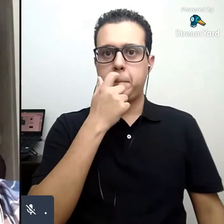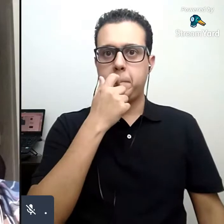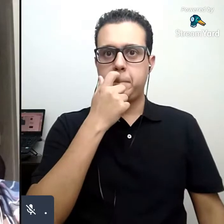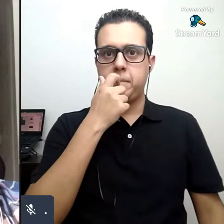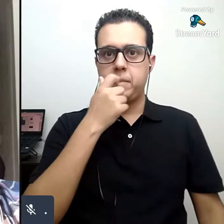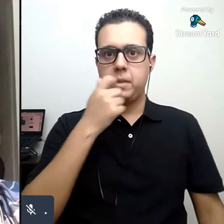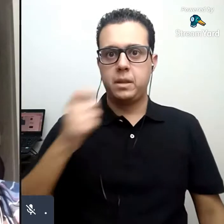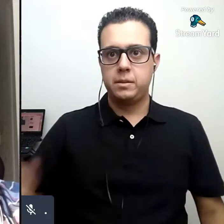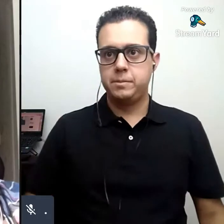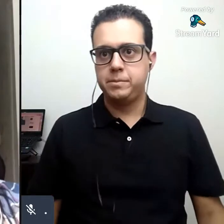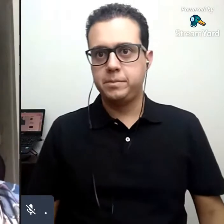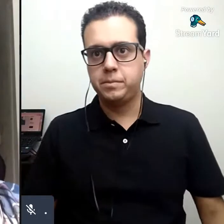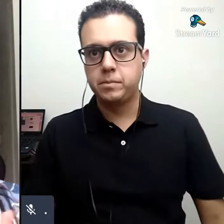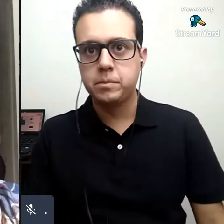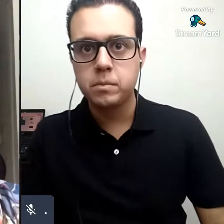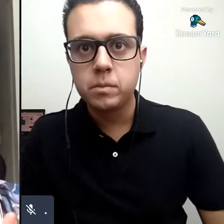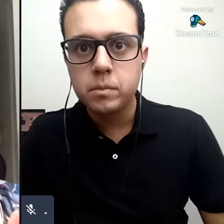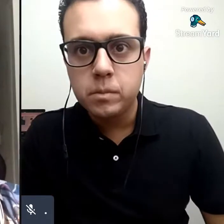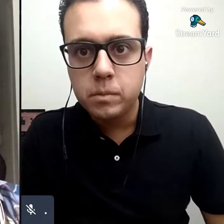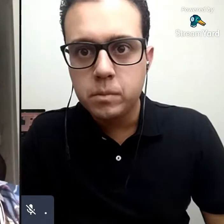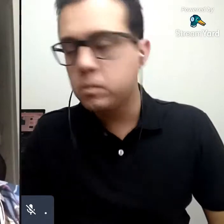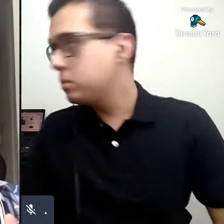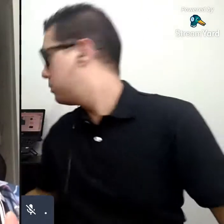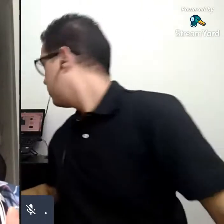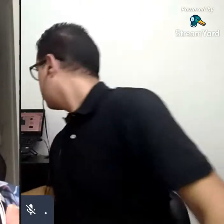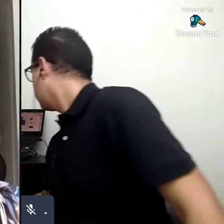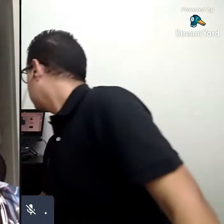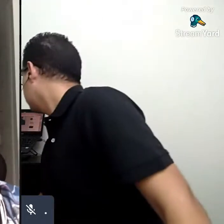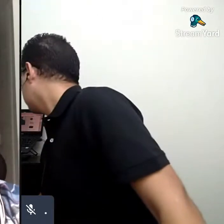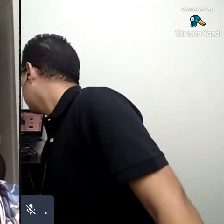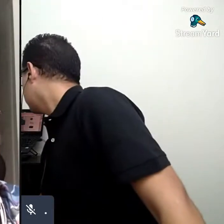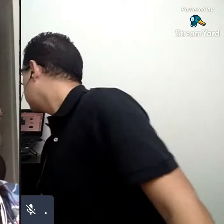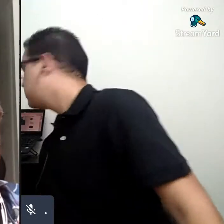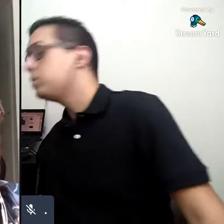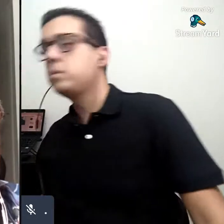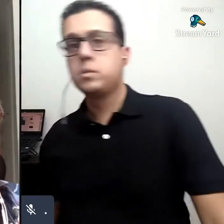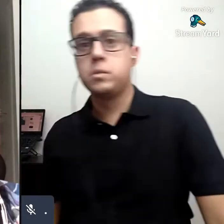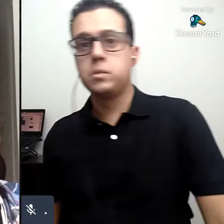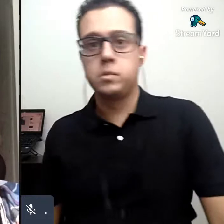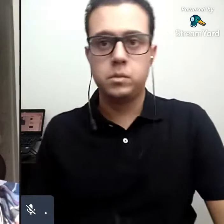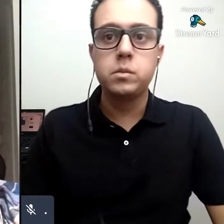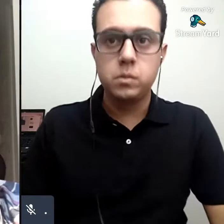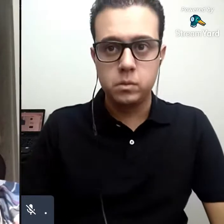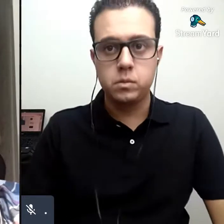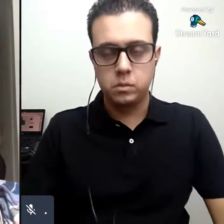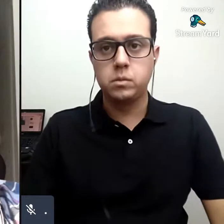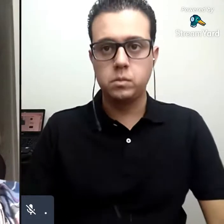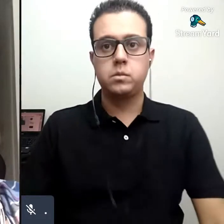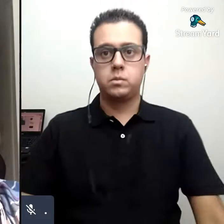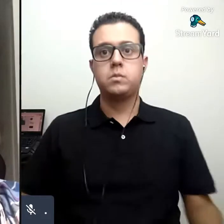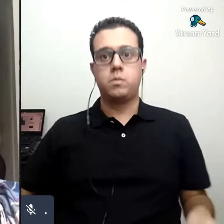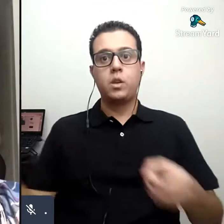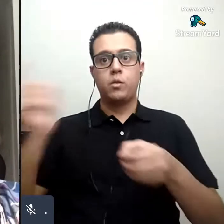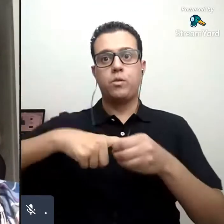eu não sei até onde nós conseguimos acompanhar, né? Vou retomar aqui